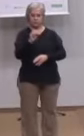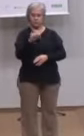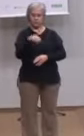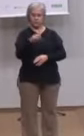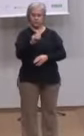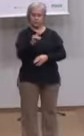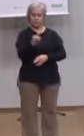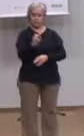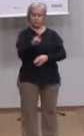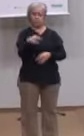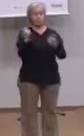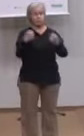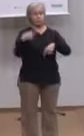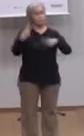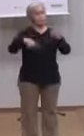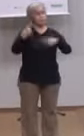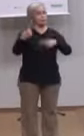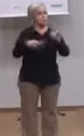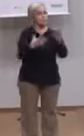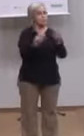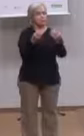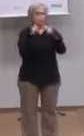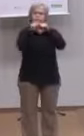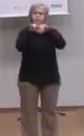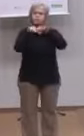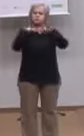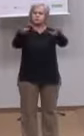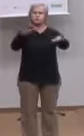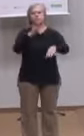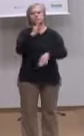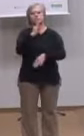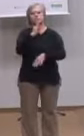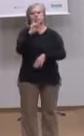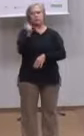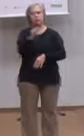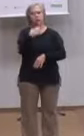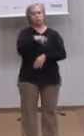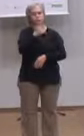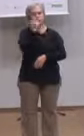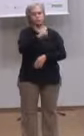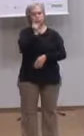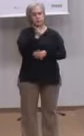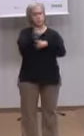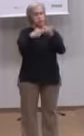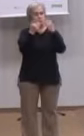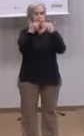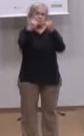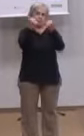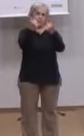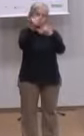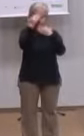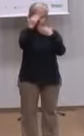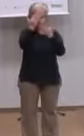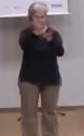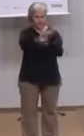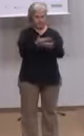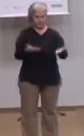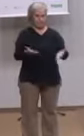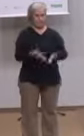precisa discutir e disseminar conhecimento. É a única maneira de a gente conseguir avançar. Obrigada.